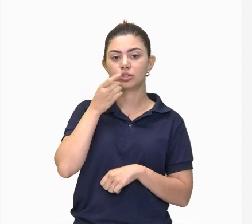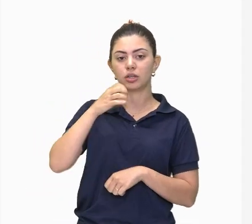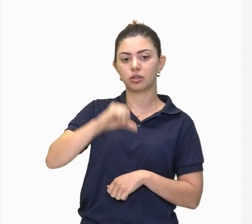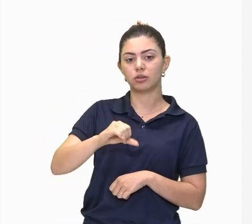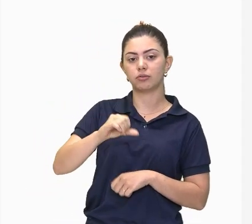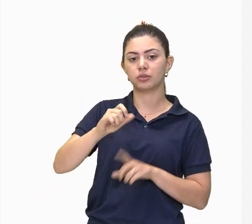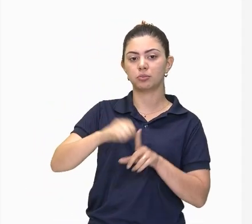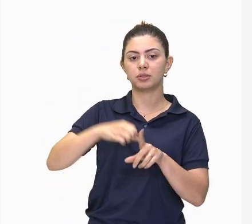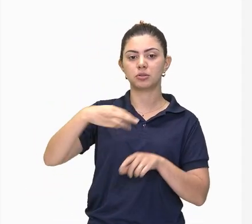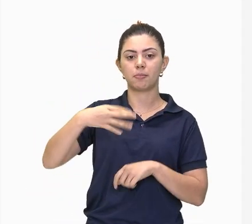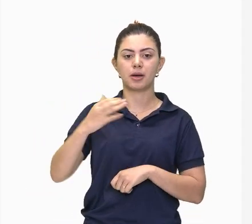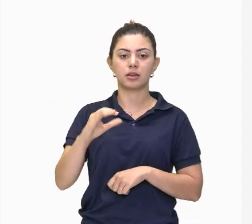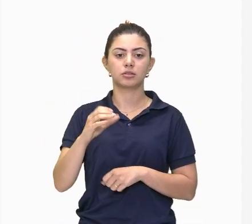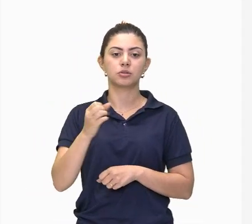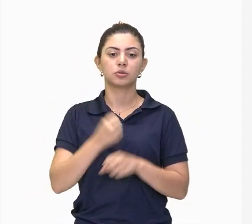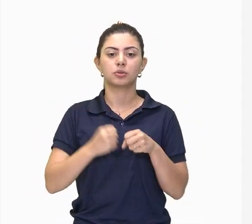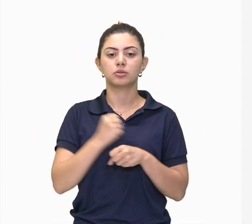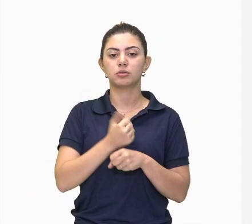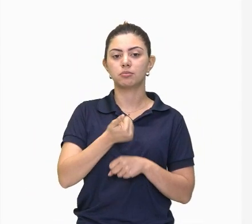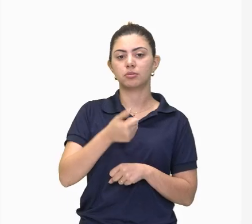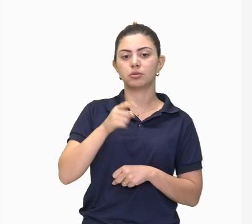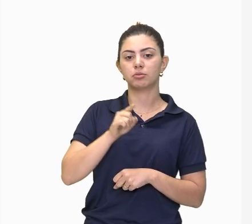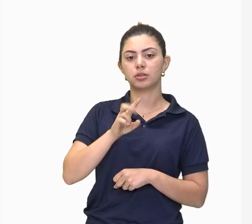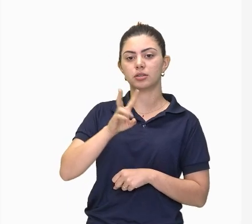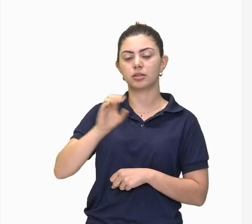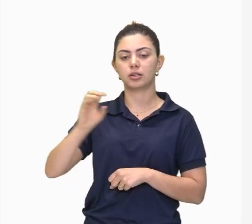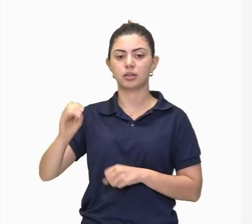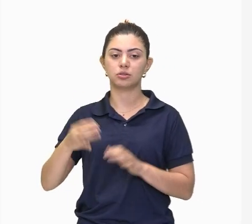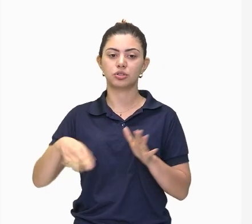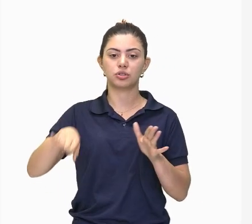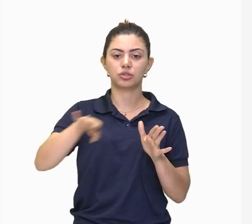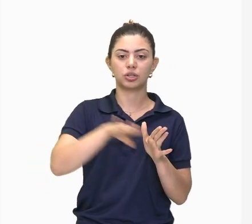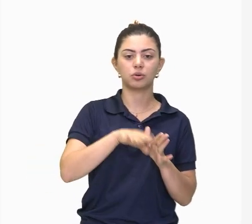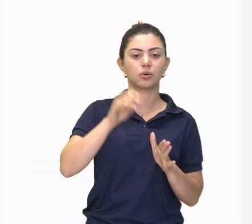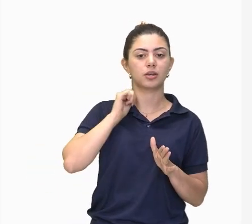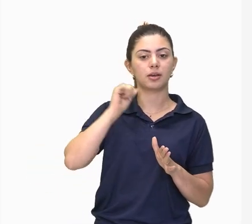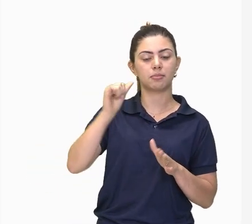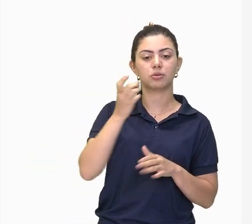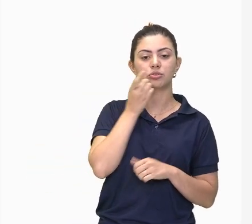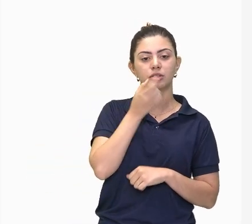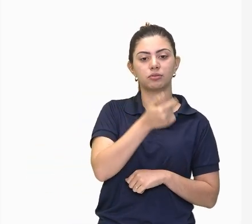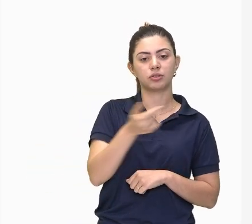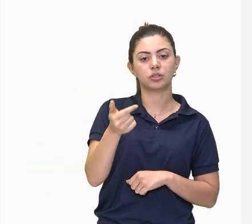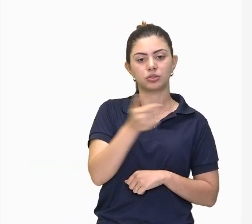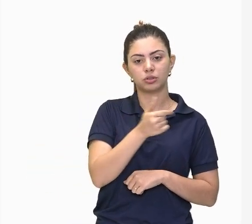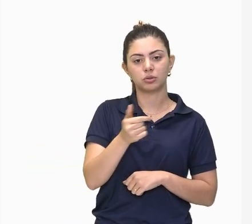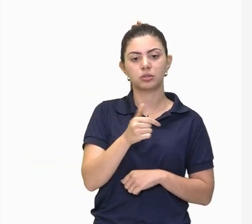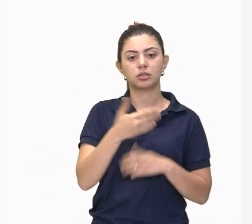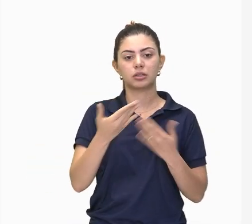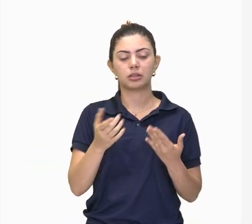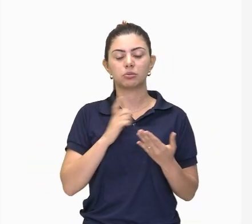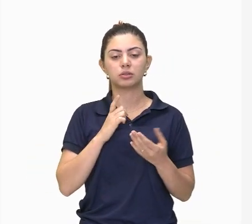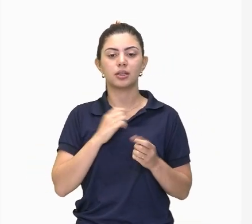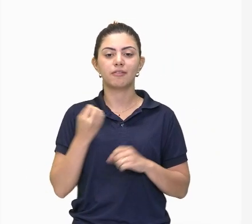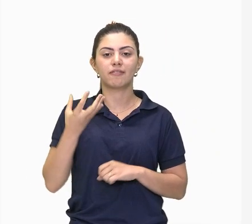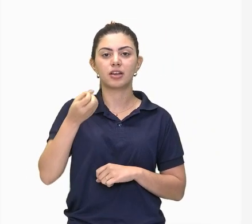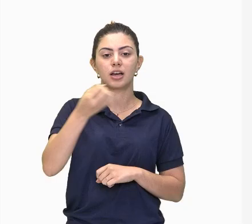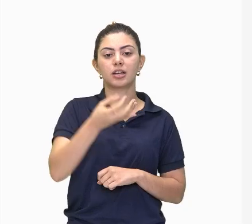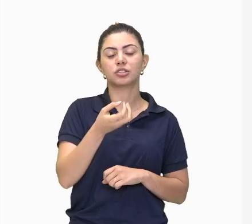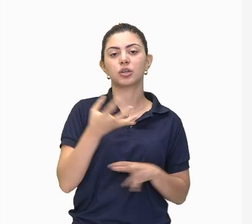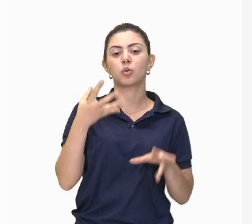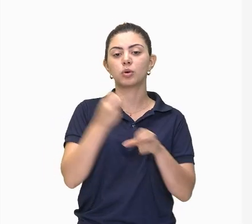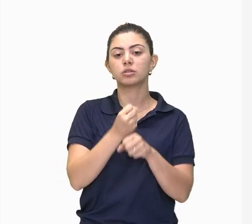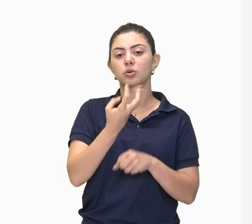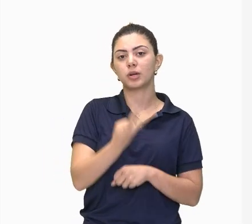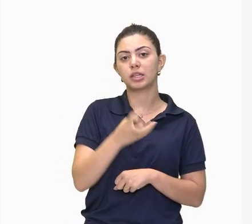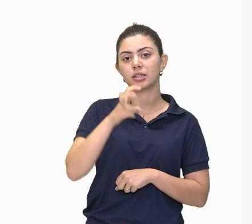no dia 22 de abril, próximo à região de Porto Seguro, totalizando 45 dias de navegação. Como